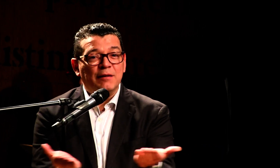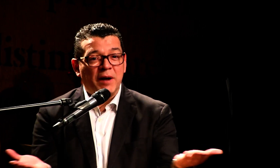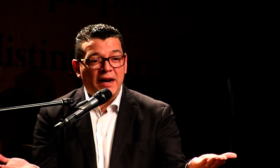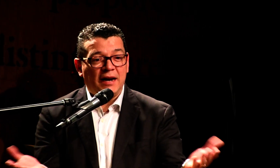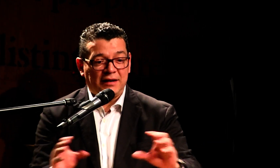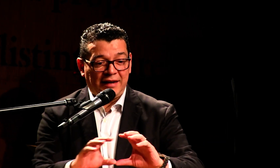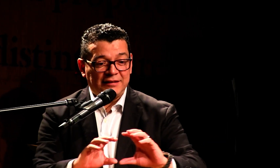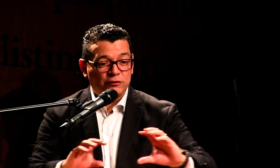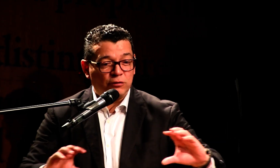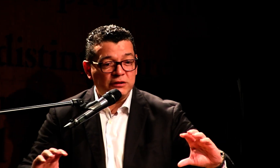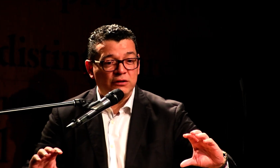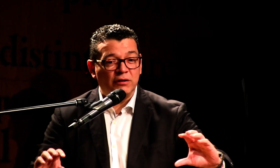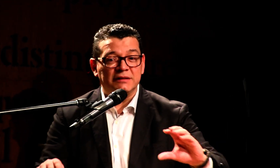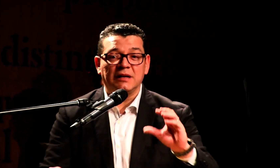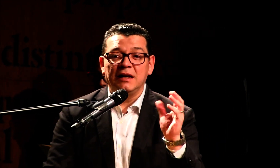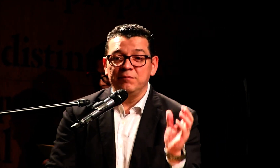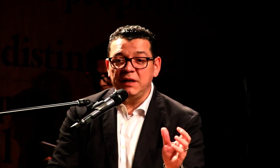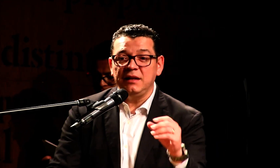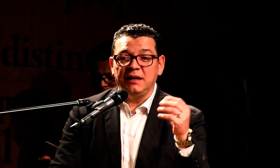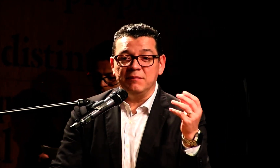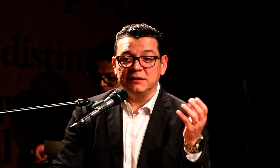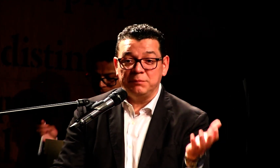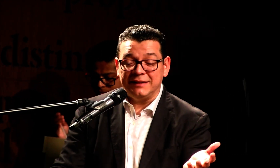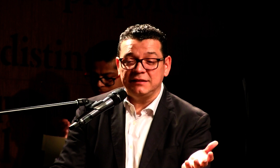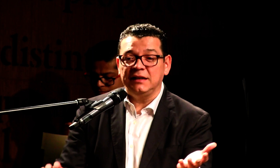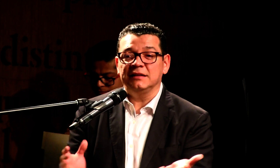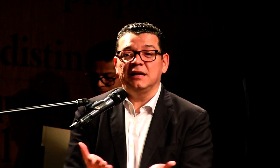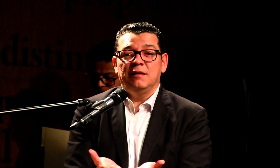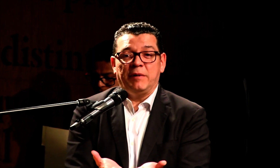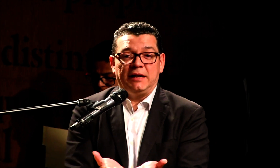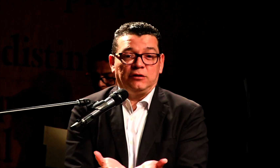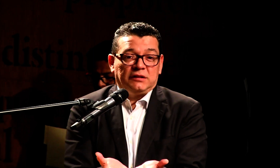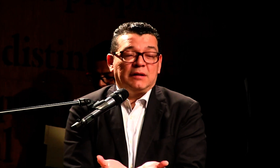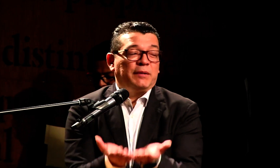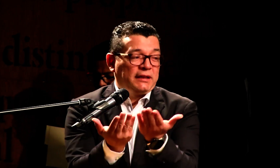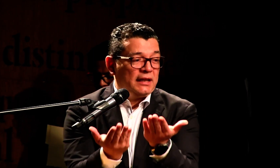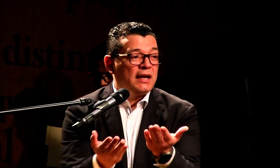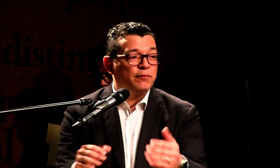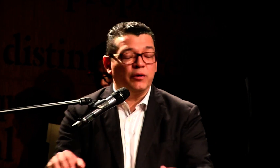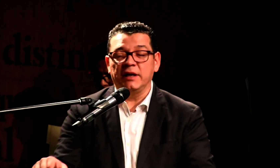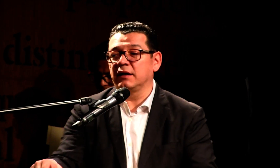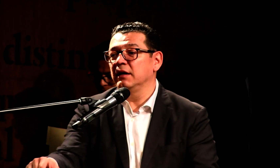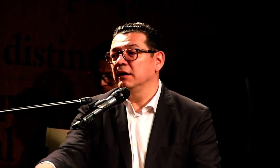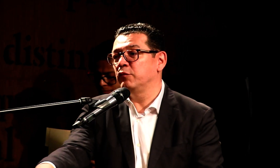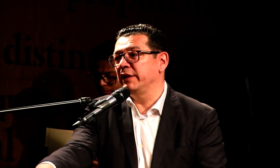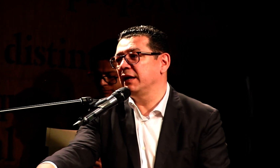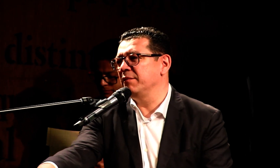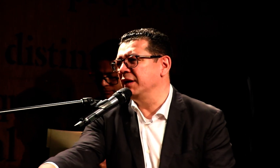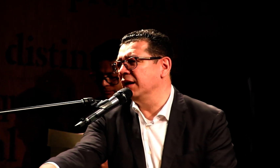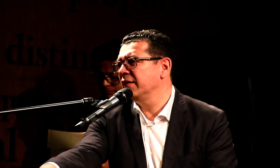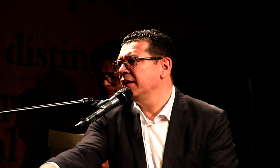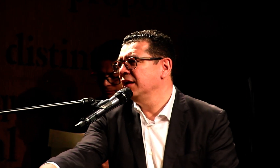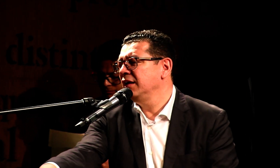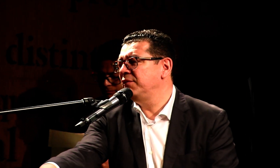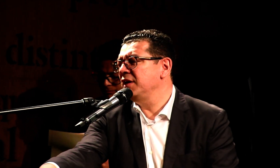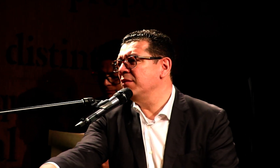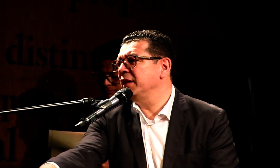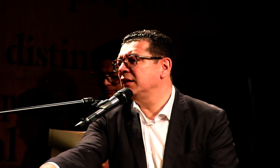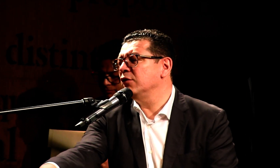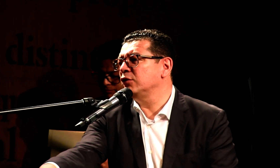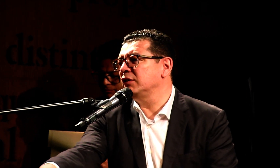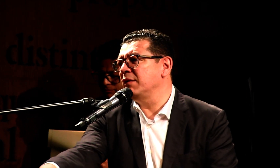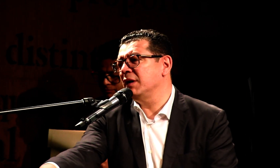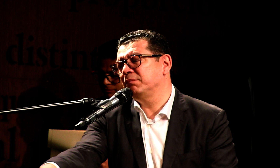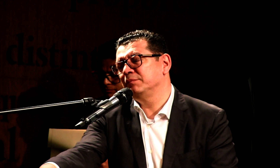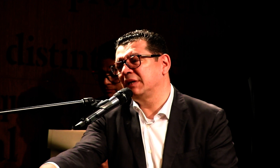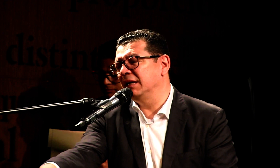en equiparar esas condiciones mínimas, básicas, para entonces a partir de ahí poder caminar. Y finalmente